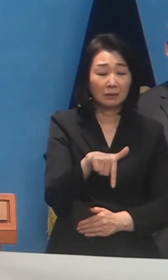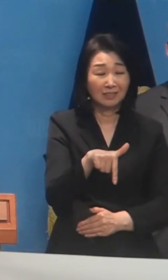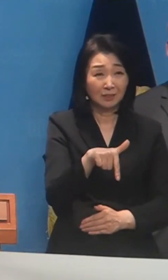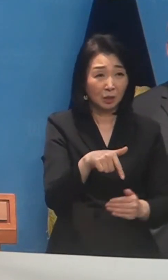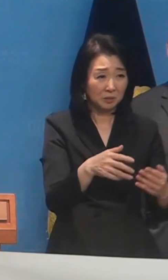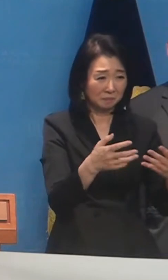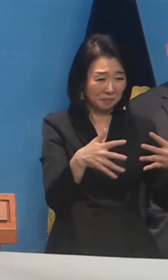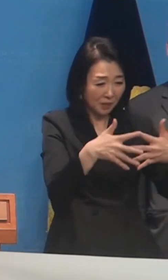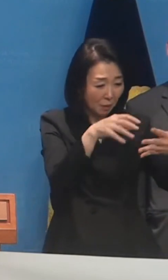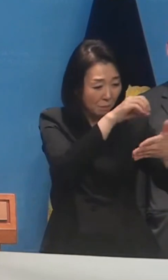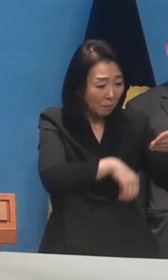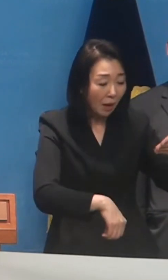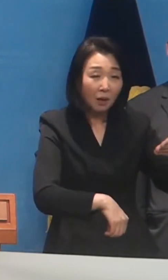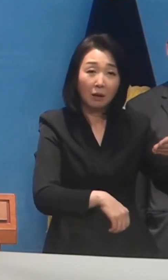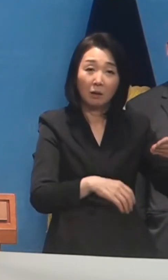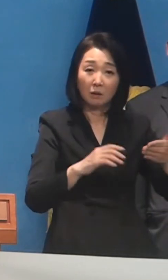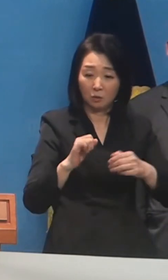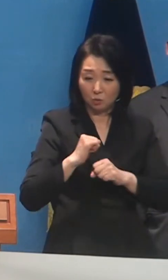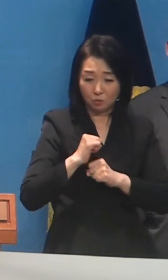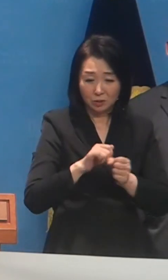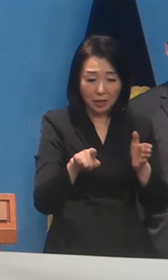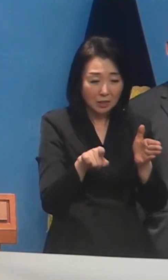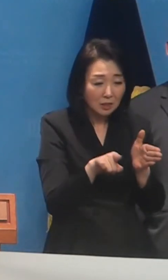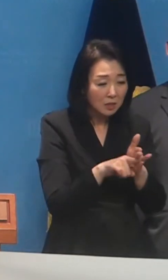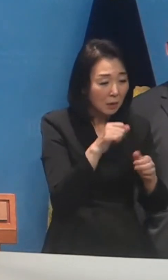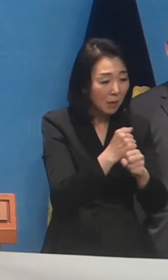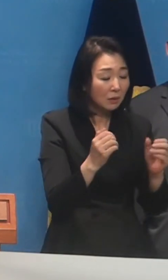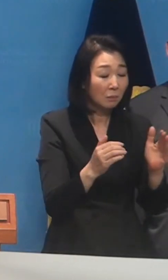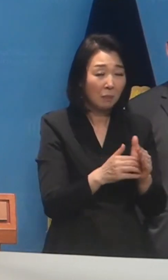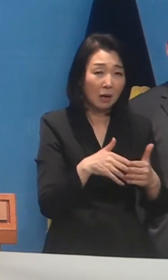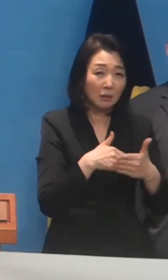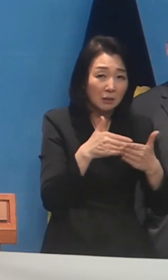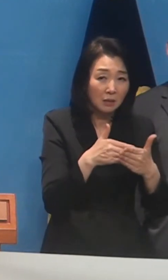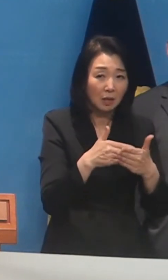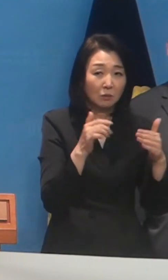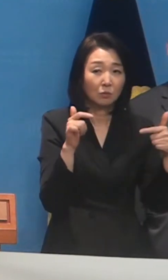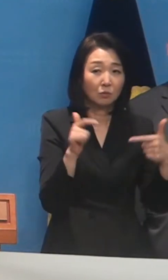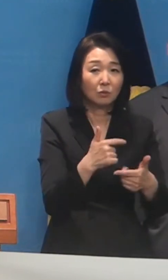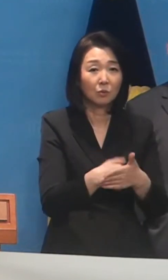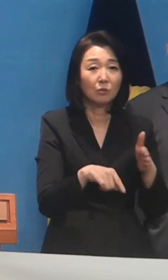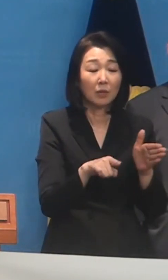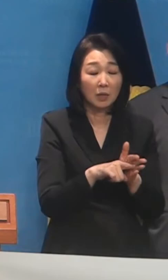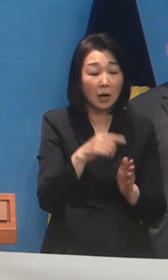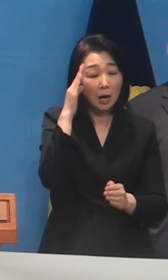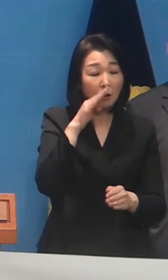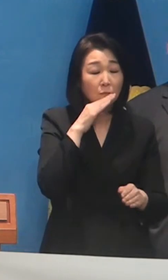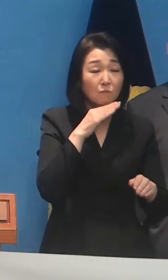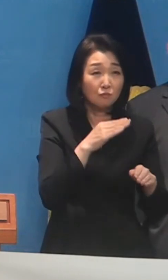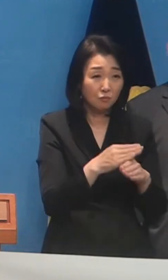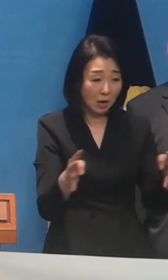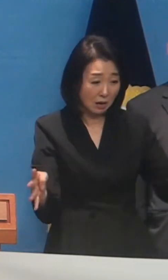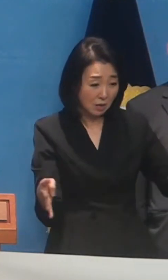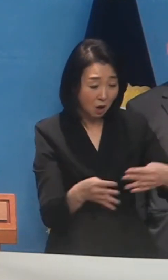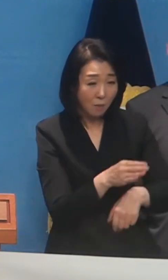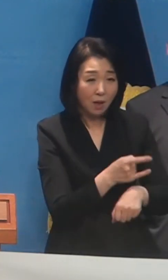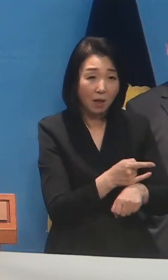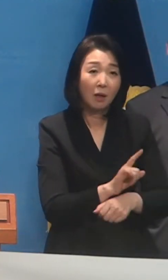제외하고 군사적 신뢰 구축이나 긴장 완화를 위한 남북 간 협의를 한다는